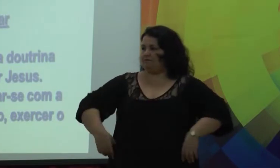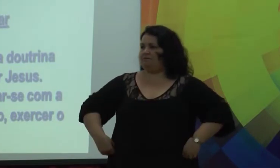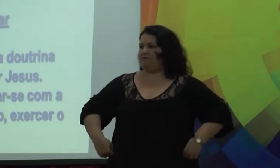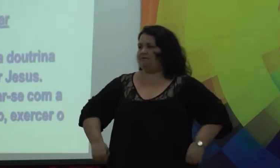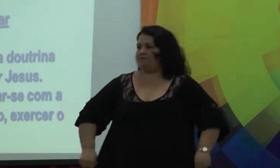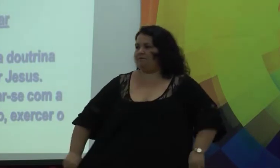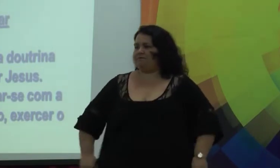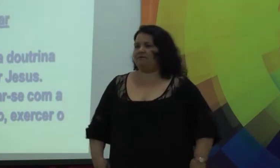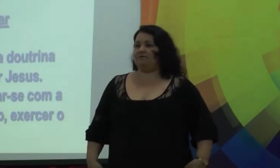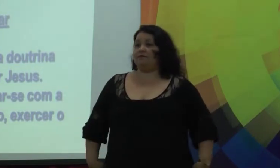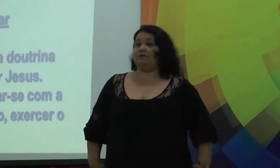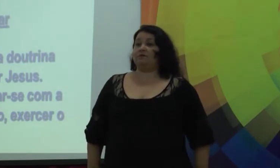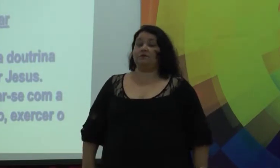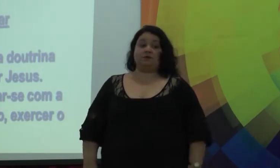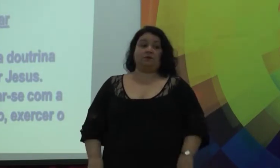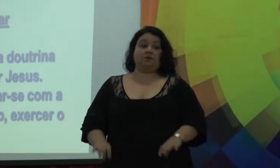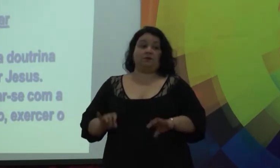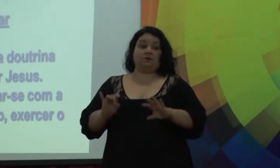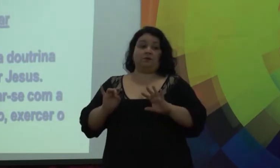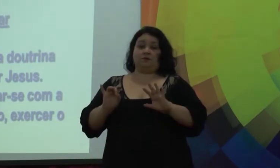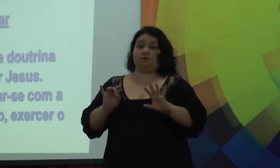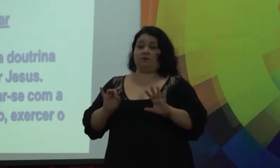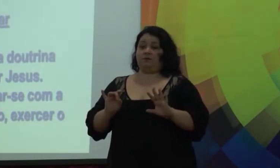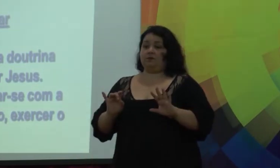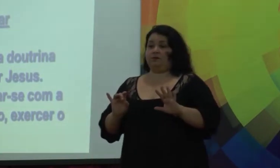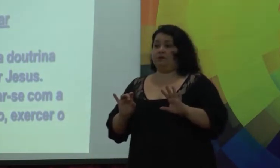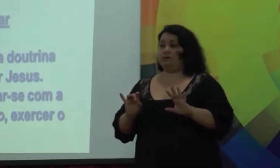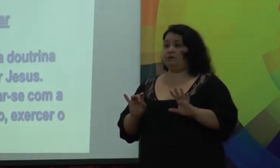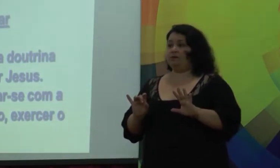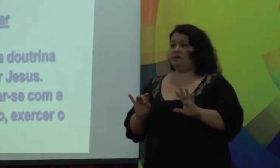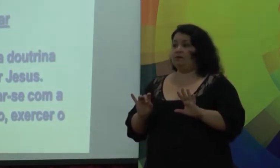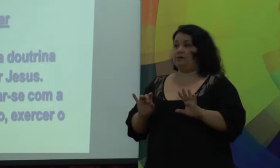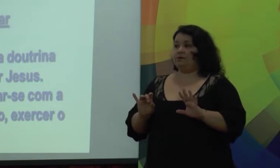Então, somente para ficar só um